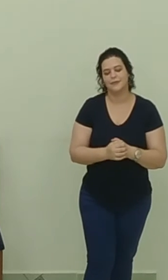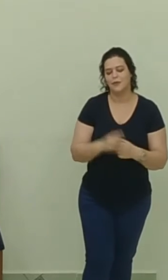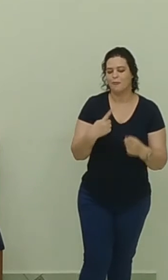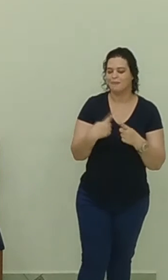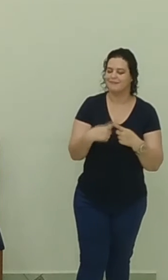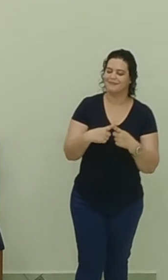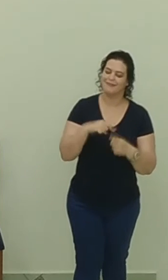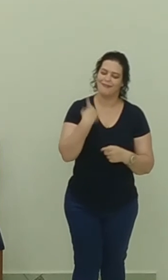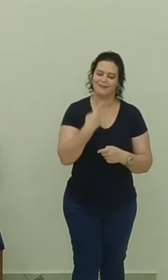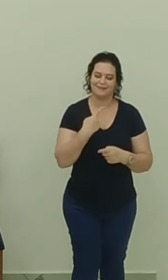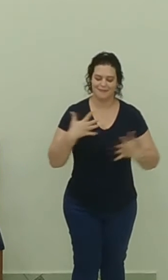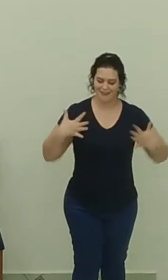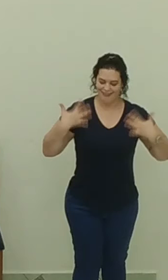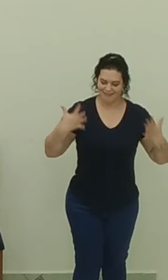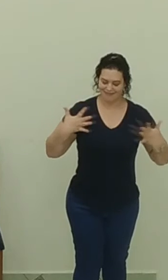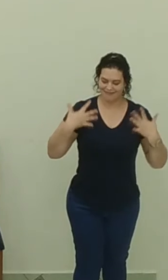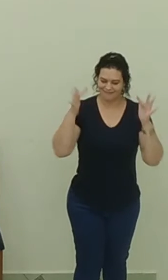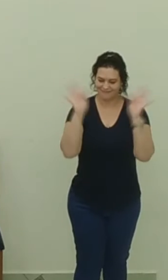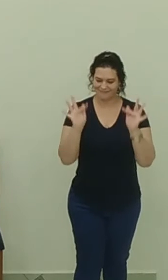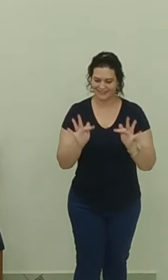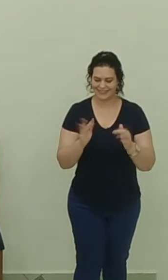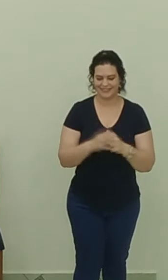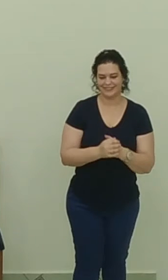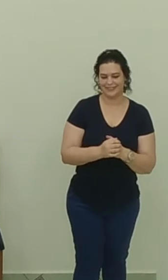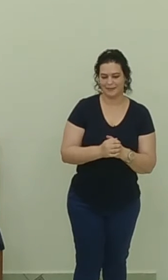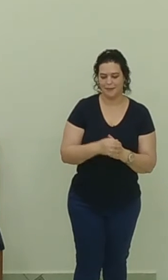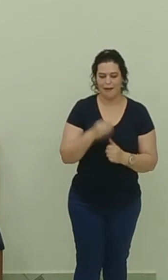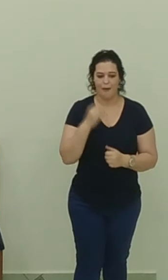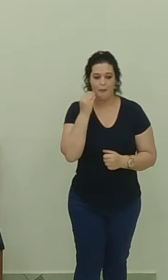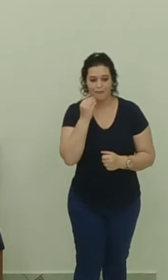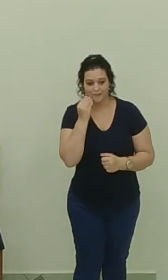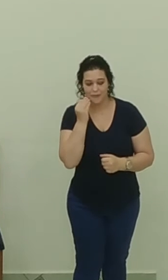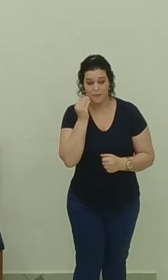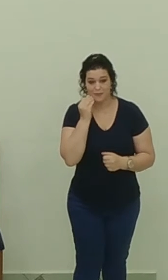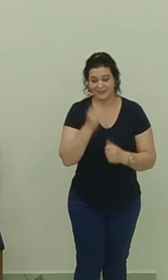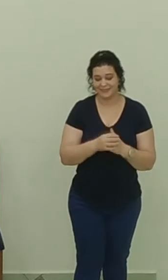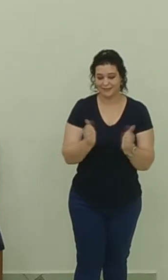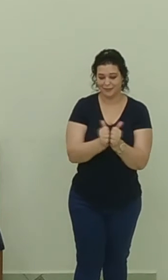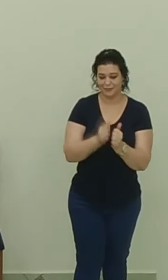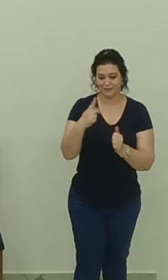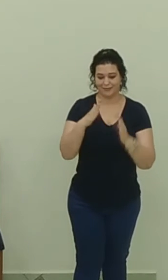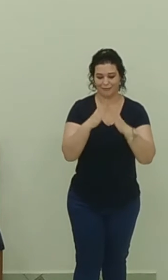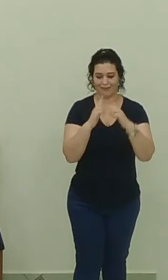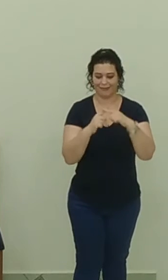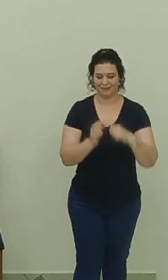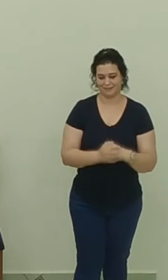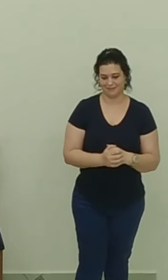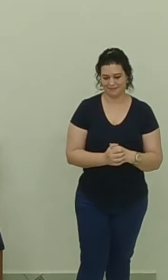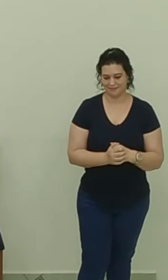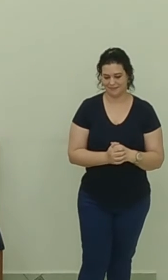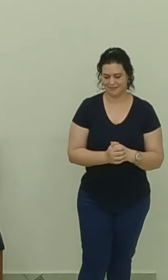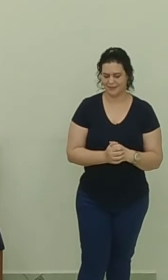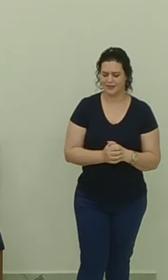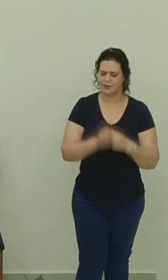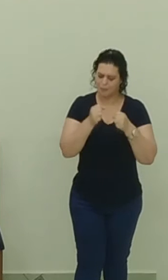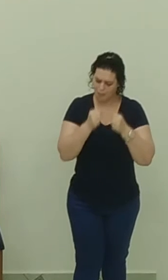e o privilégio, Pai, de estarmos aqui, ó Pai, na tua casa, Deus, para prestar um culto agradável a ti,